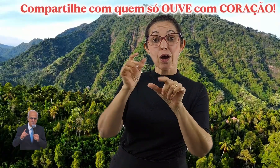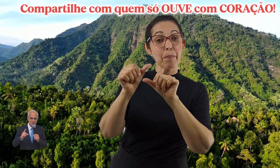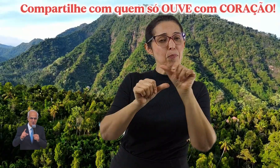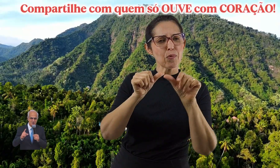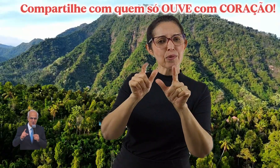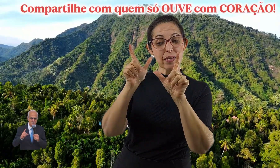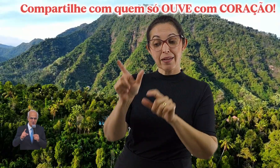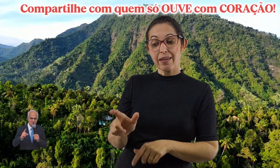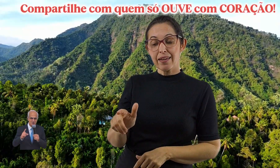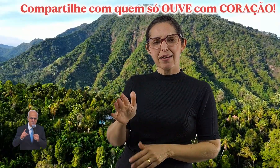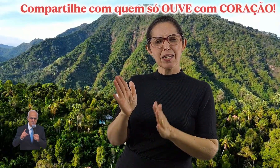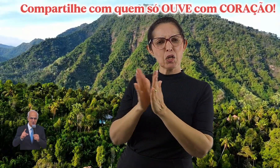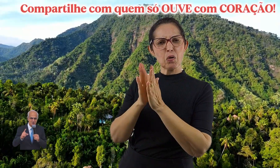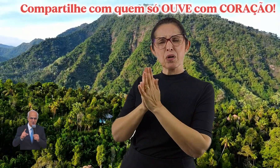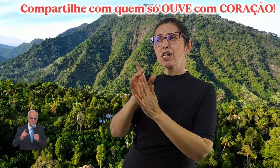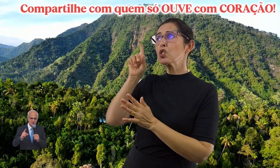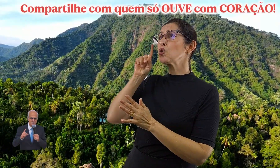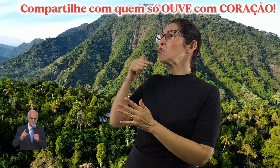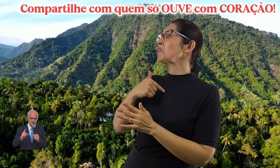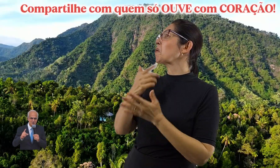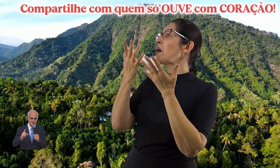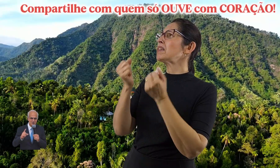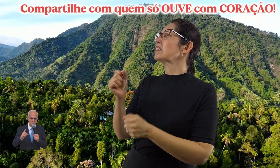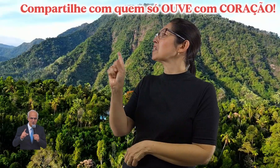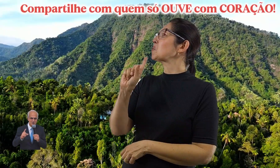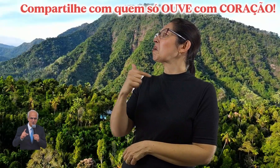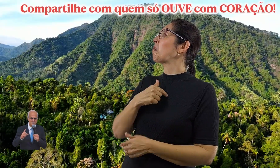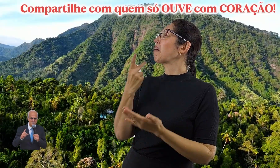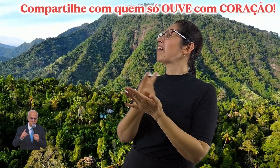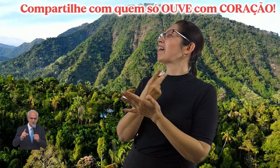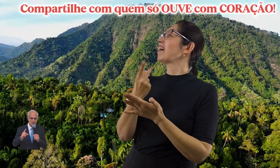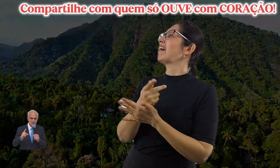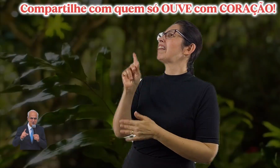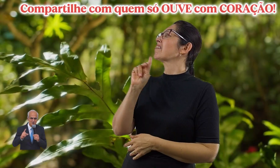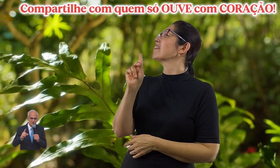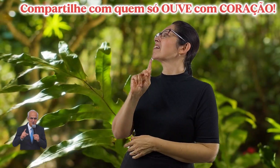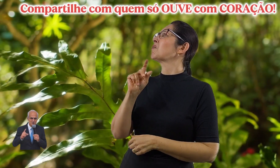diário: eu não me conformo, muda-me, transforma-me.